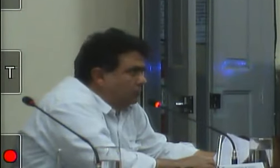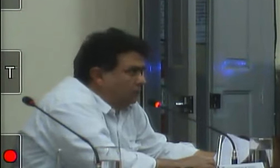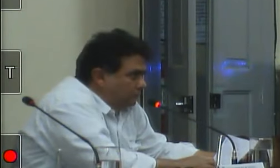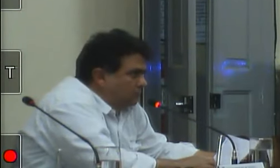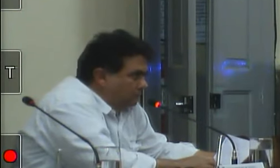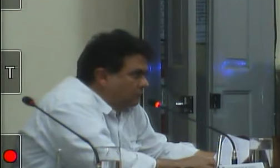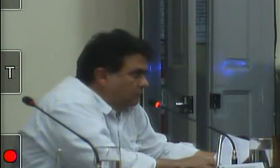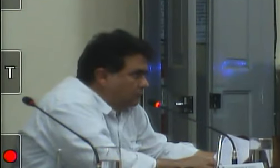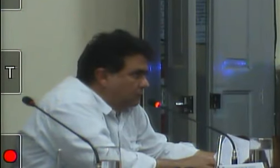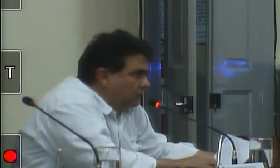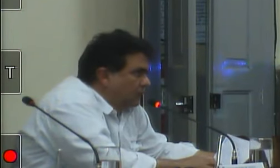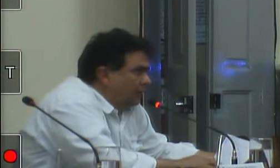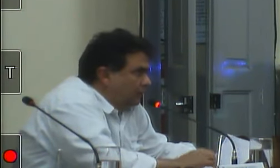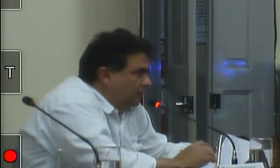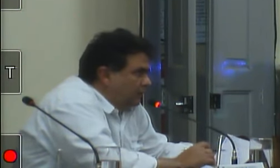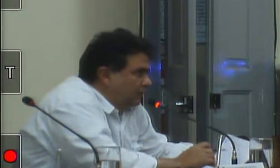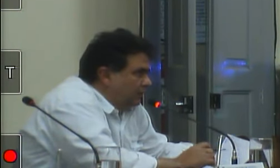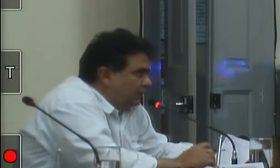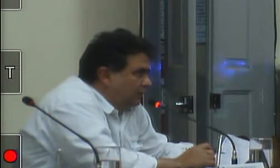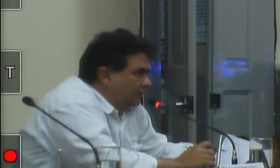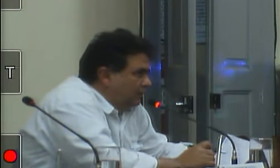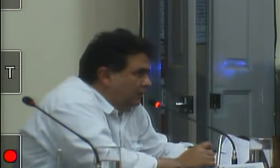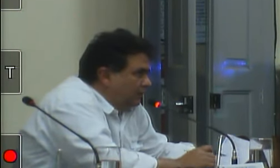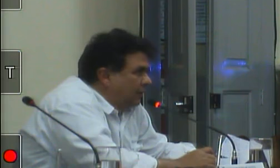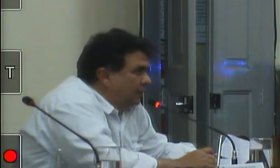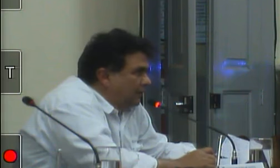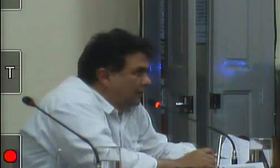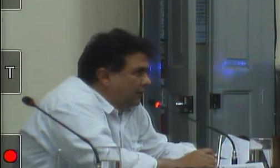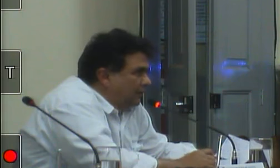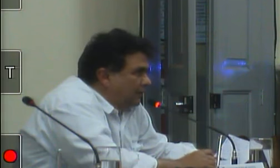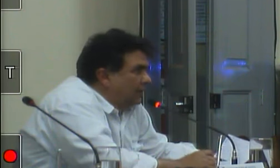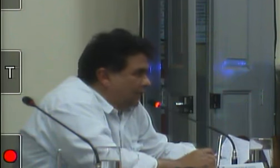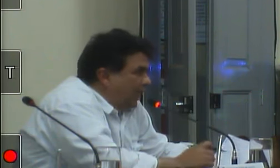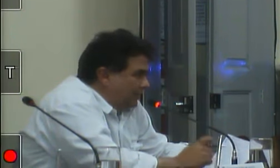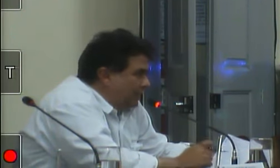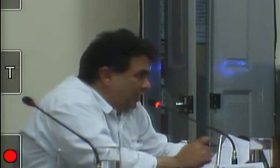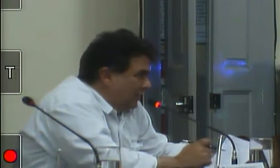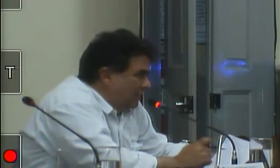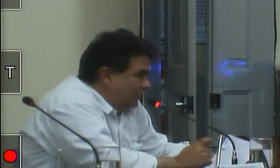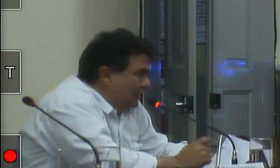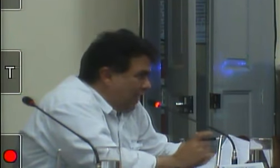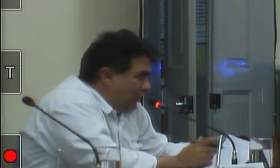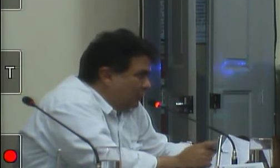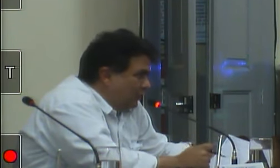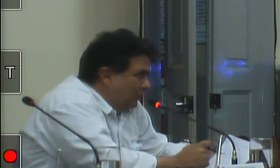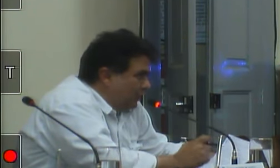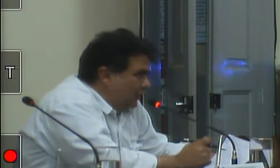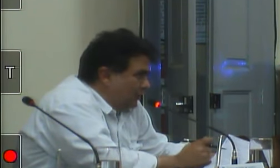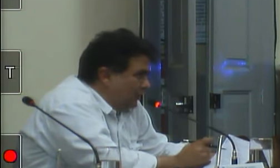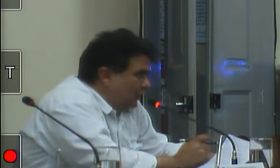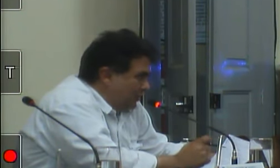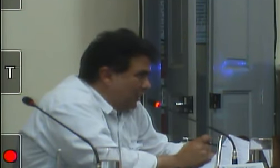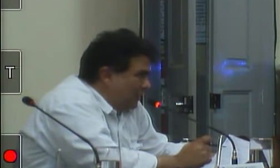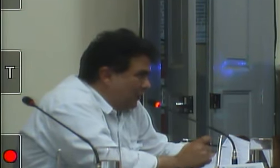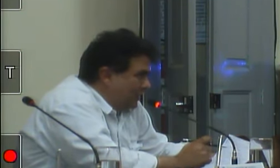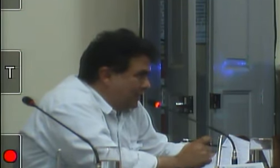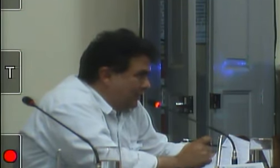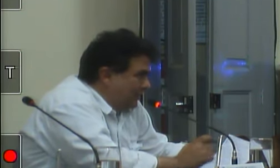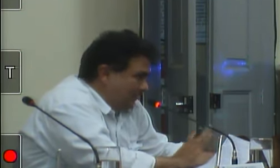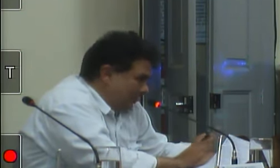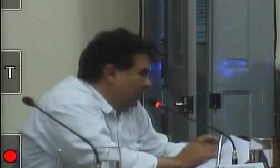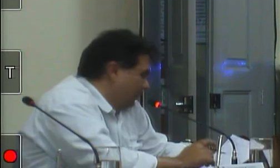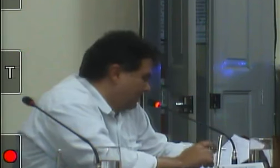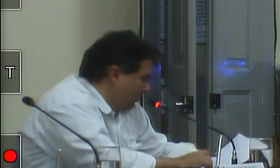né? Mas a Marcela hoje não pôde estar aqui porque... Tá, vocês acham que vocês conseguem aumentar a